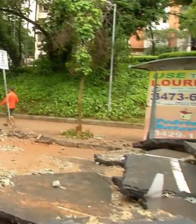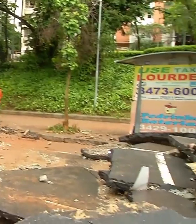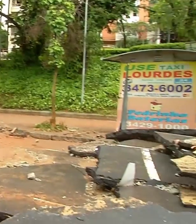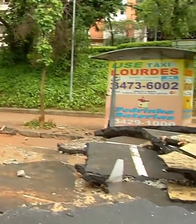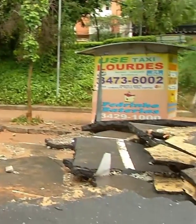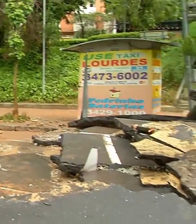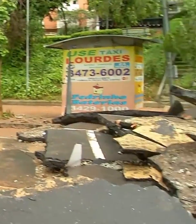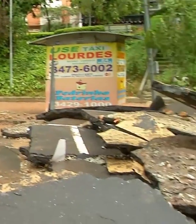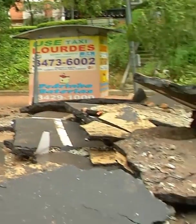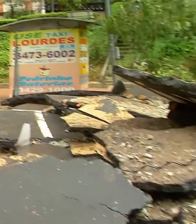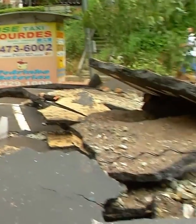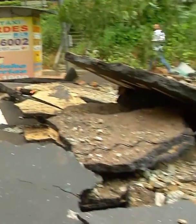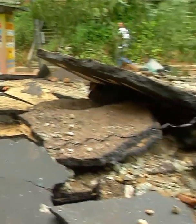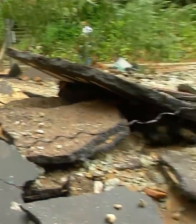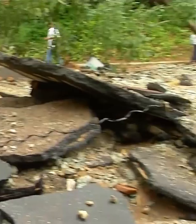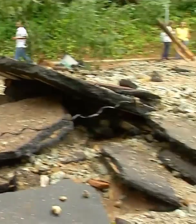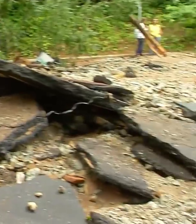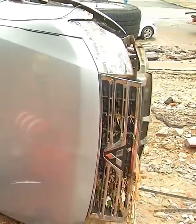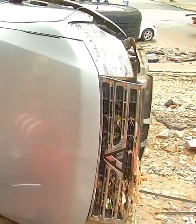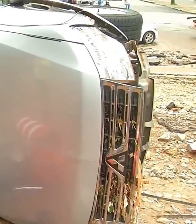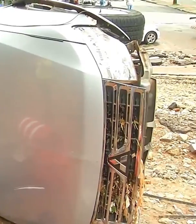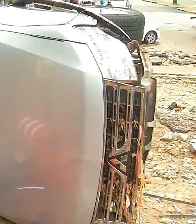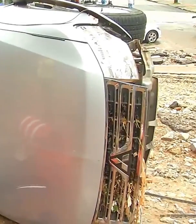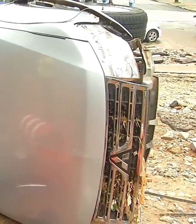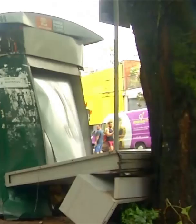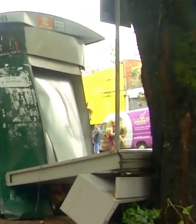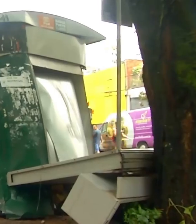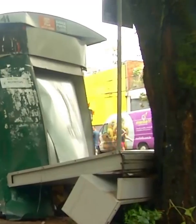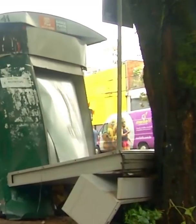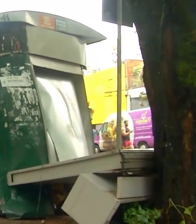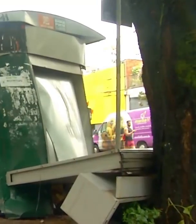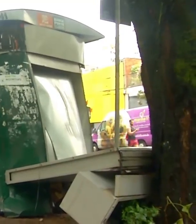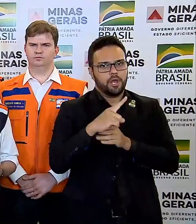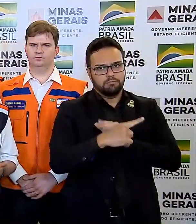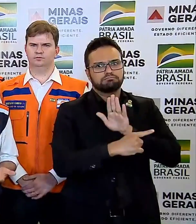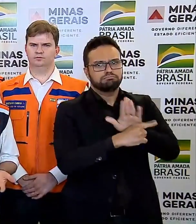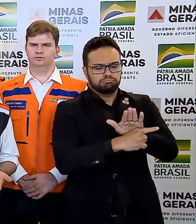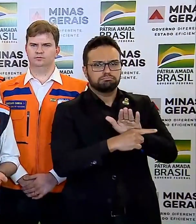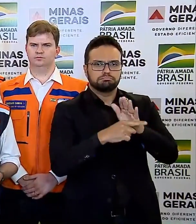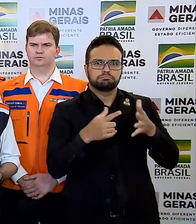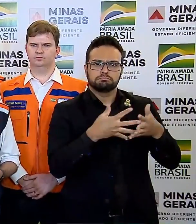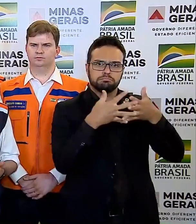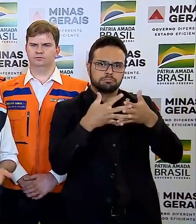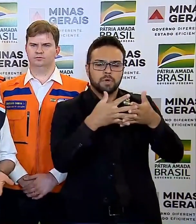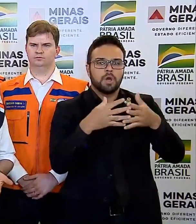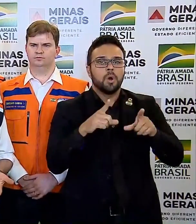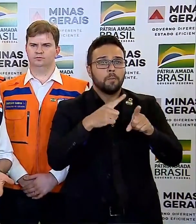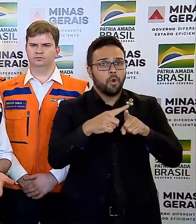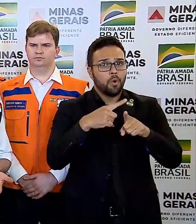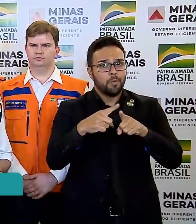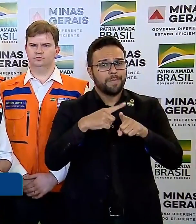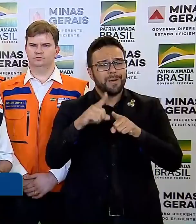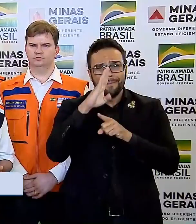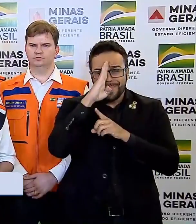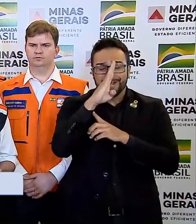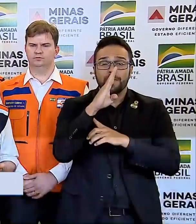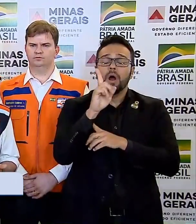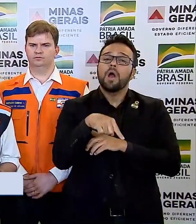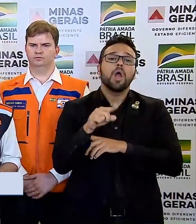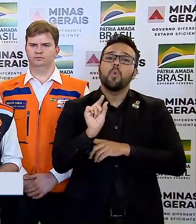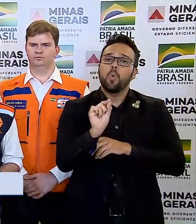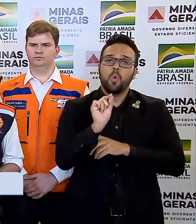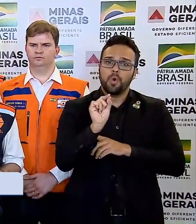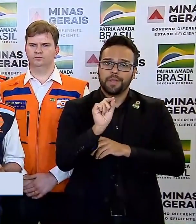das regiões afetadas. Até os Correios estão na força-tarefa. Um dos grandes problemas no momento como este é